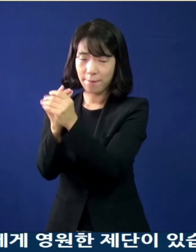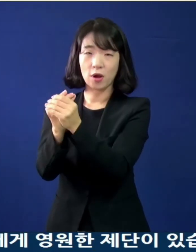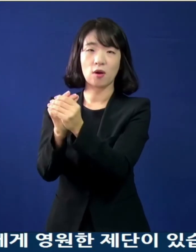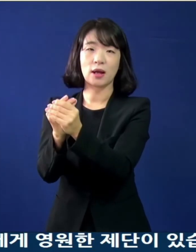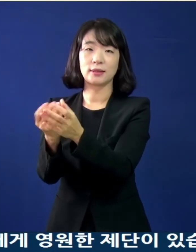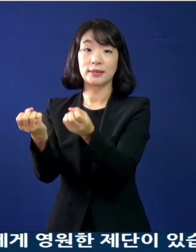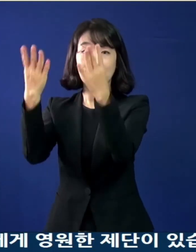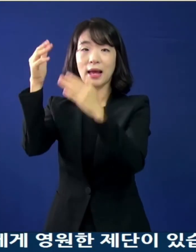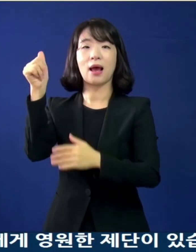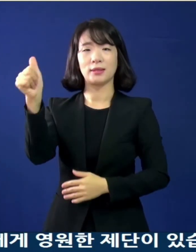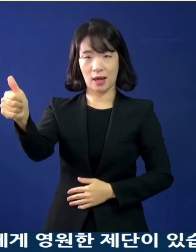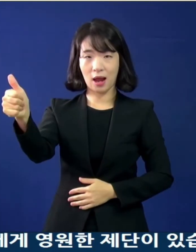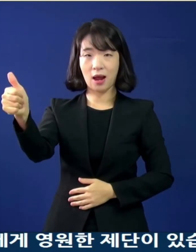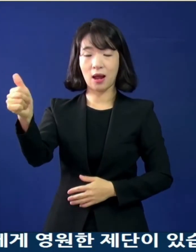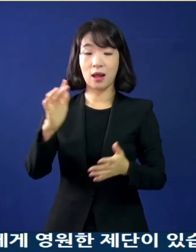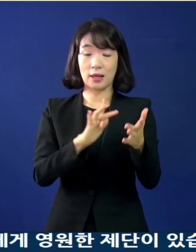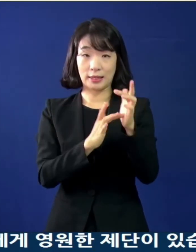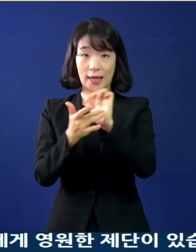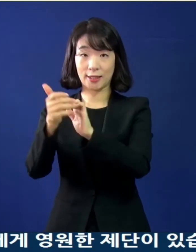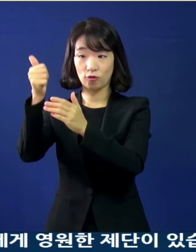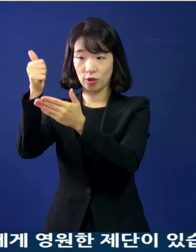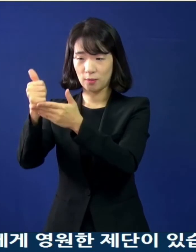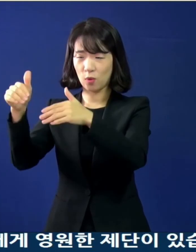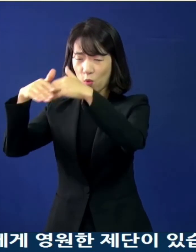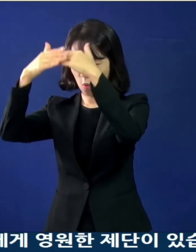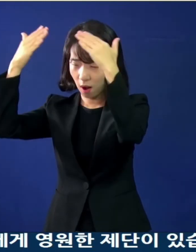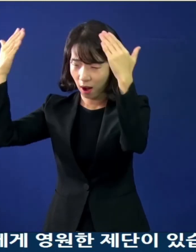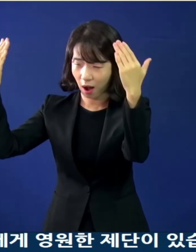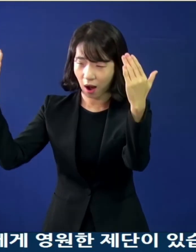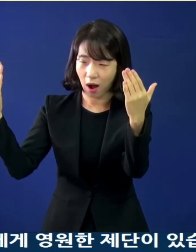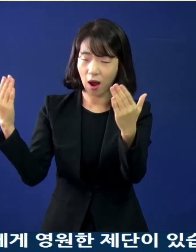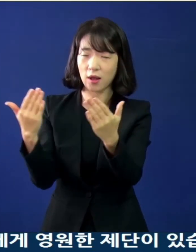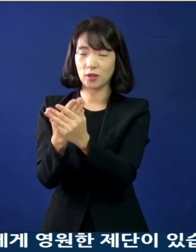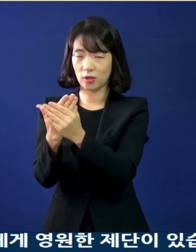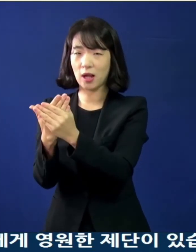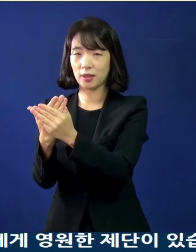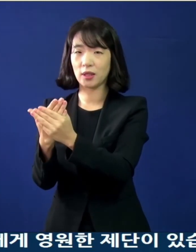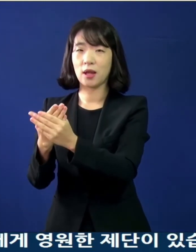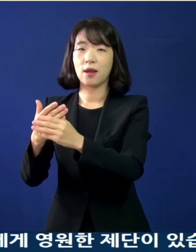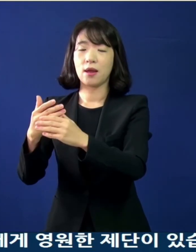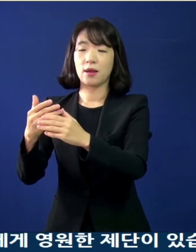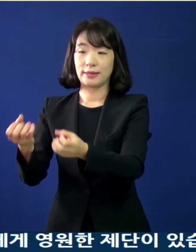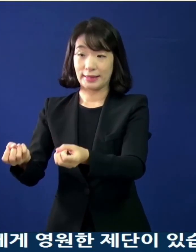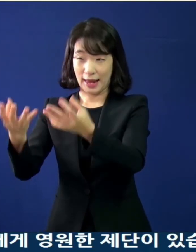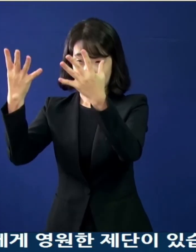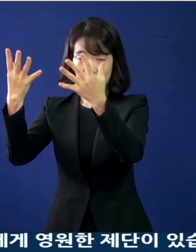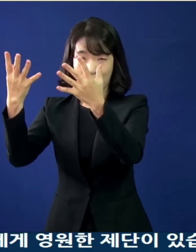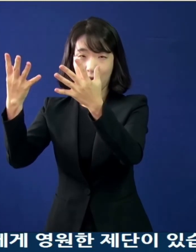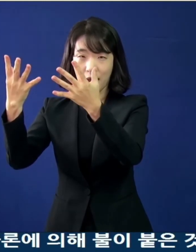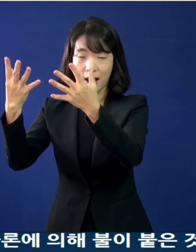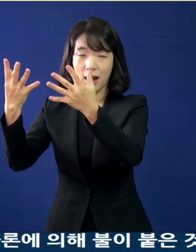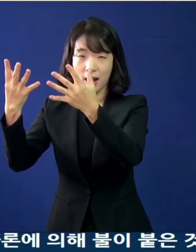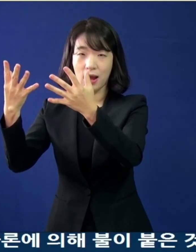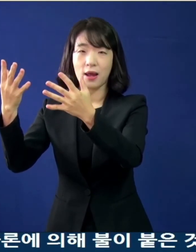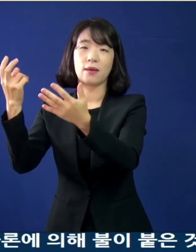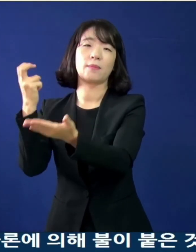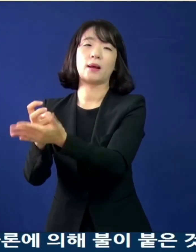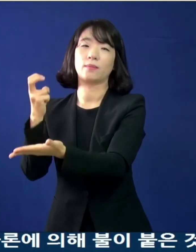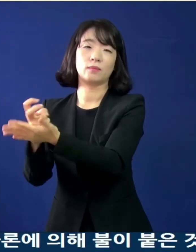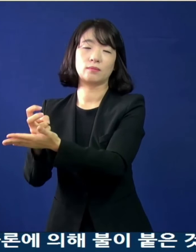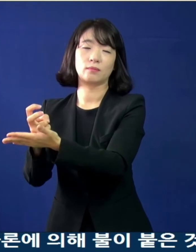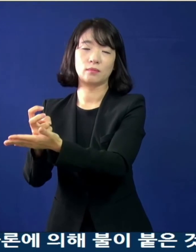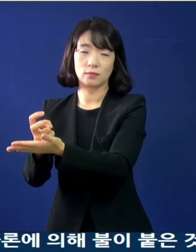예수님은 온전한 제사 시스템, 제도였다, 이렇게 신약성경이 얘기를 하는데, 세 번째,